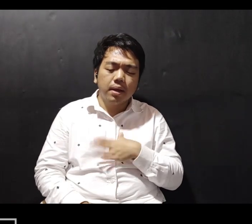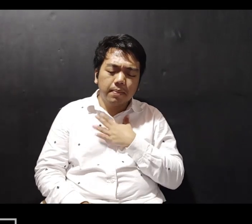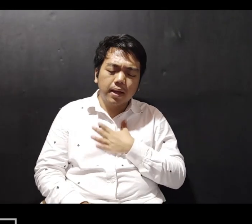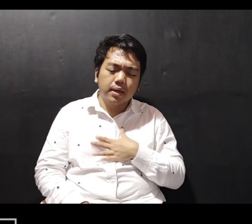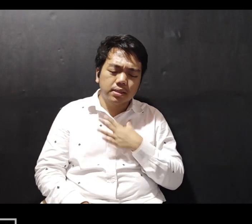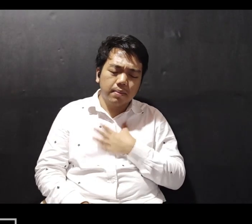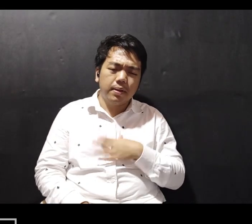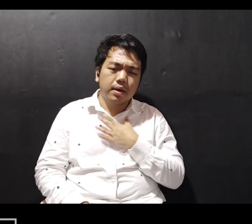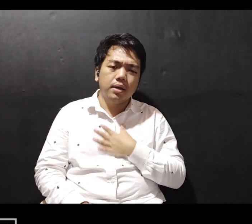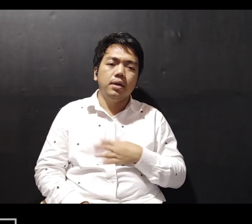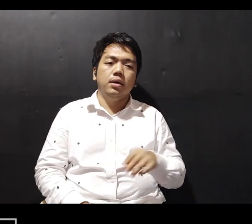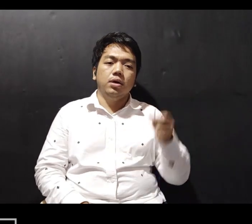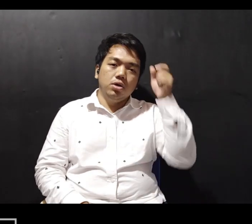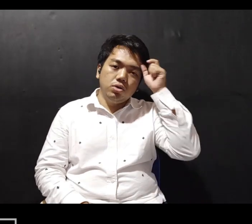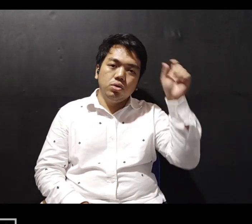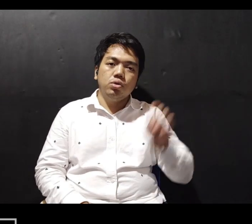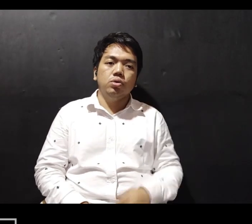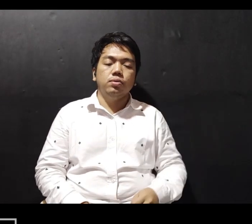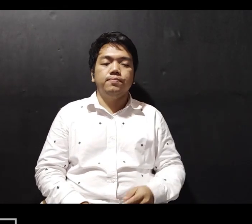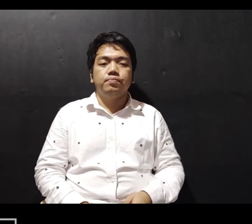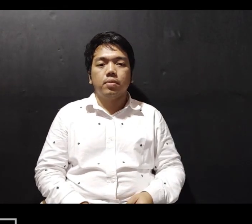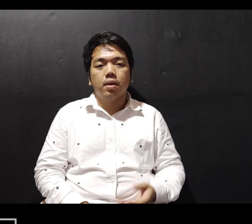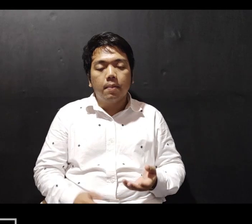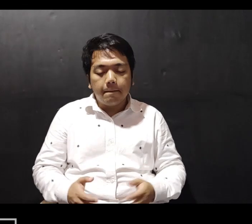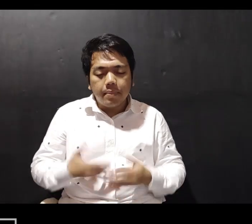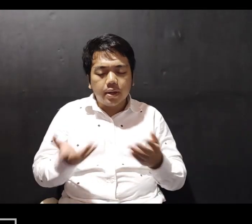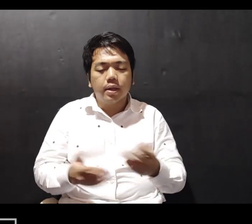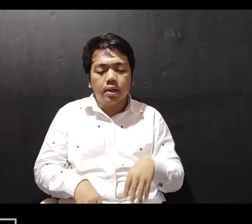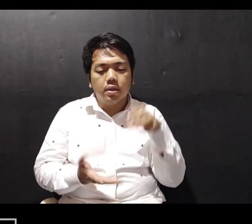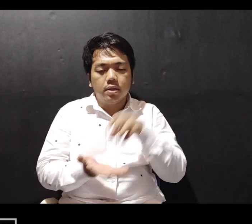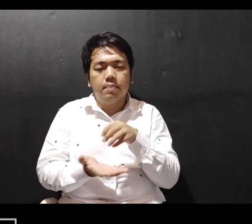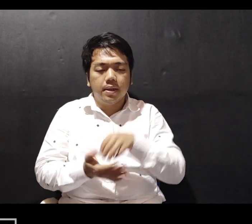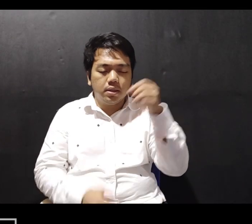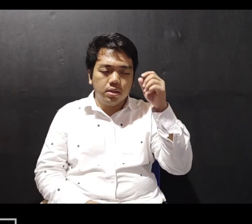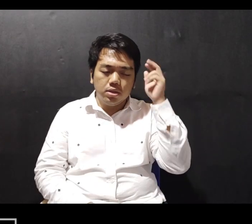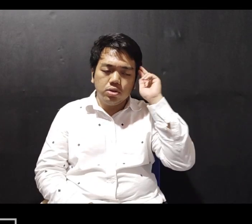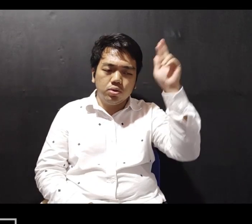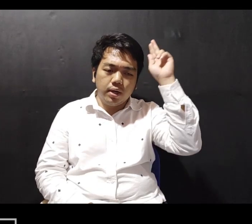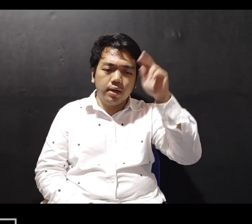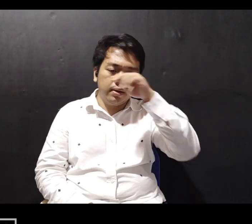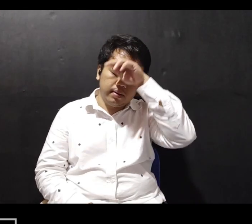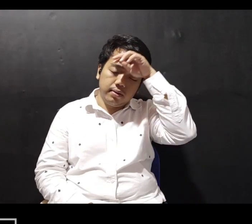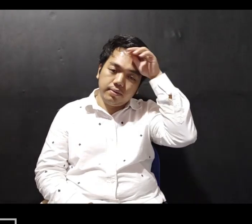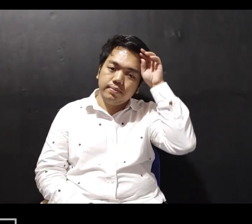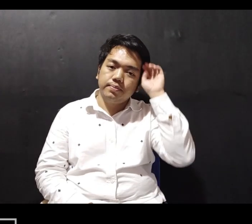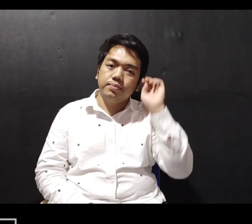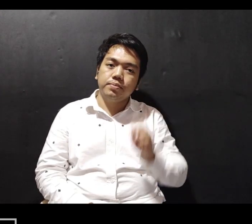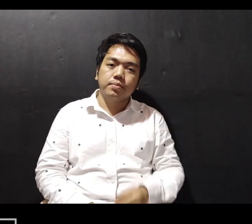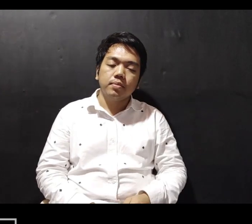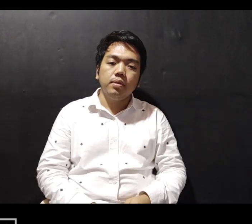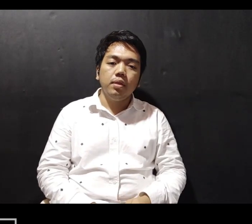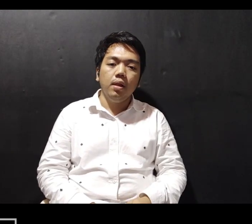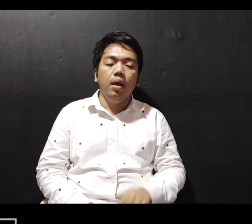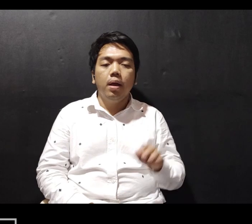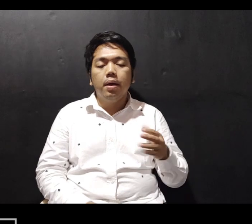ruangan kepadaku untuk bekerja. Karena aku sedang mempersiapkan sesuatu yang indah bagimu.